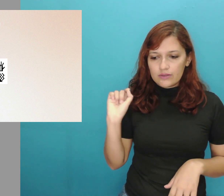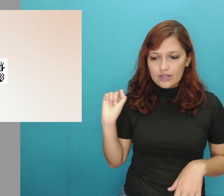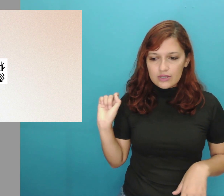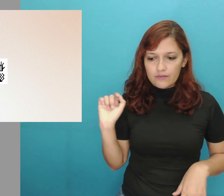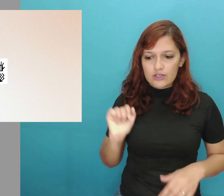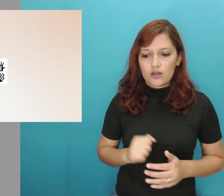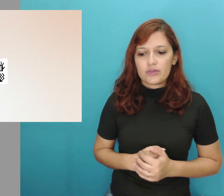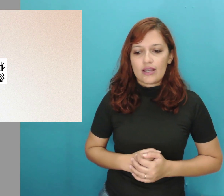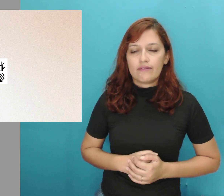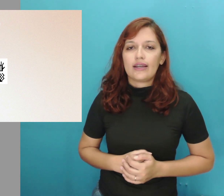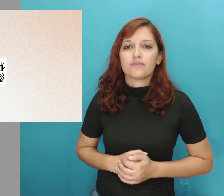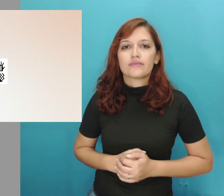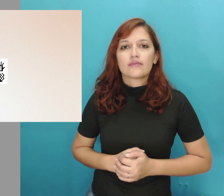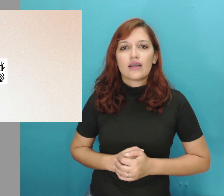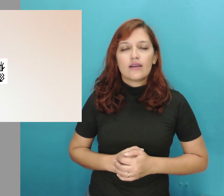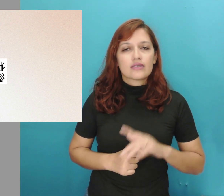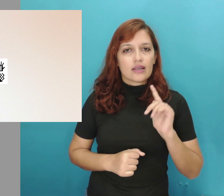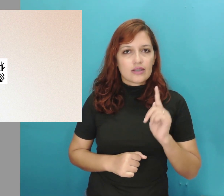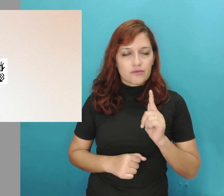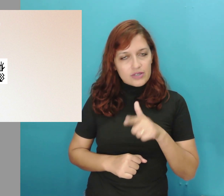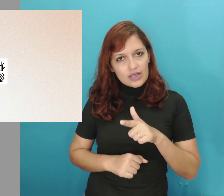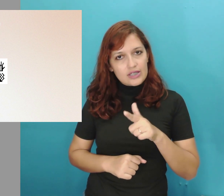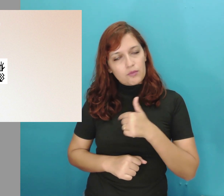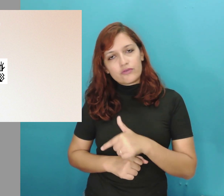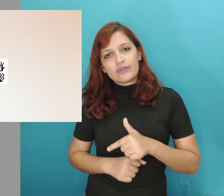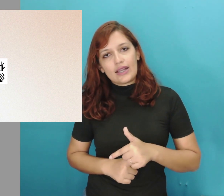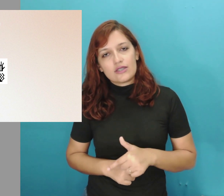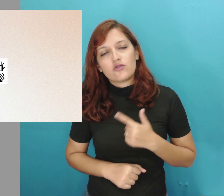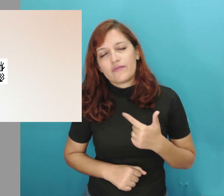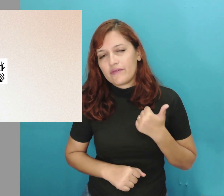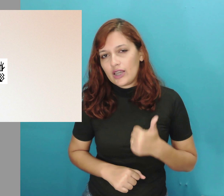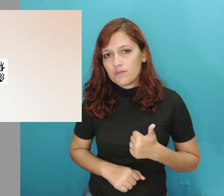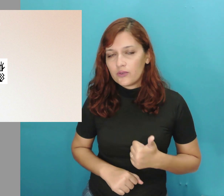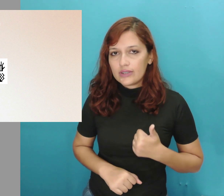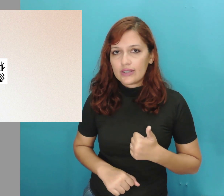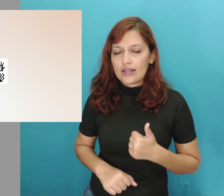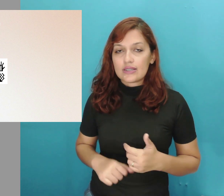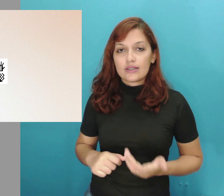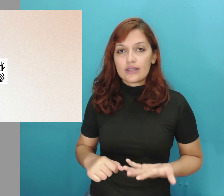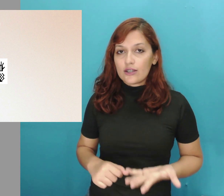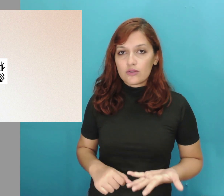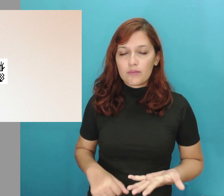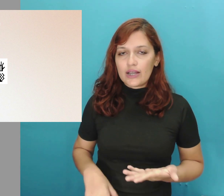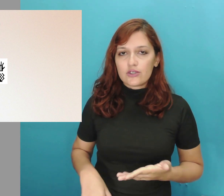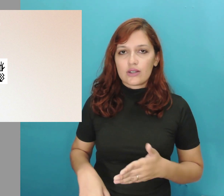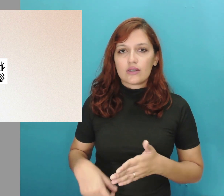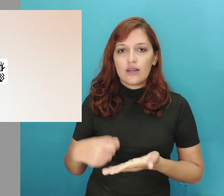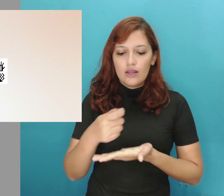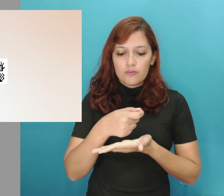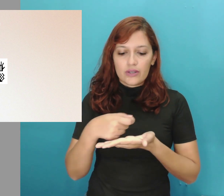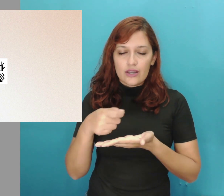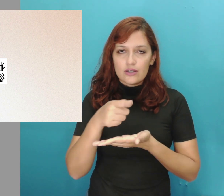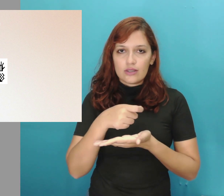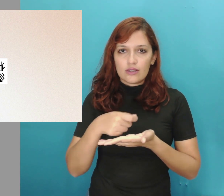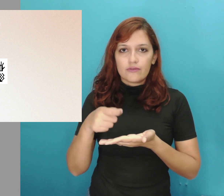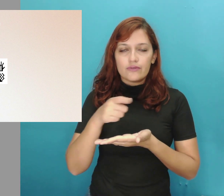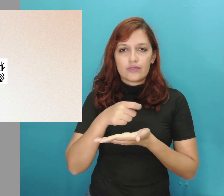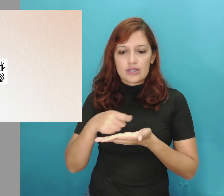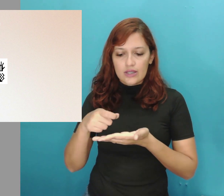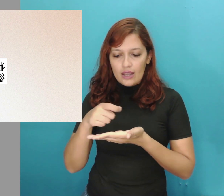desse que você observa aí. Se você se aprofundar nisso, você vai ver que é muito interessante e ajuda bastante. Porque a gente